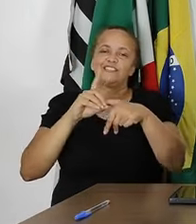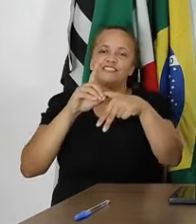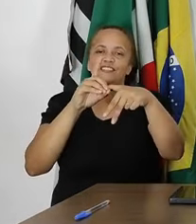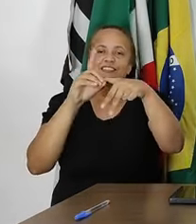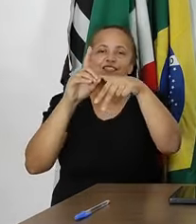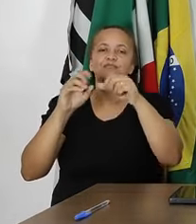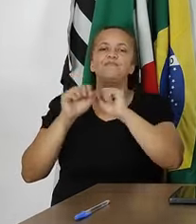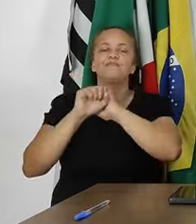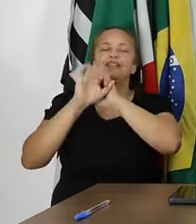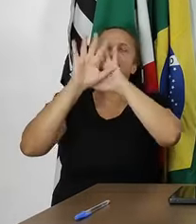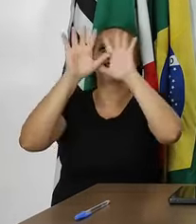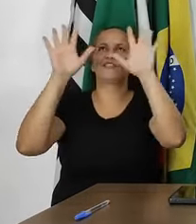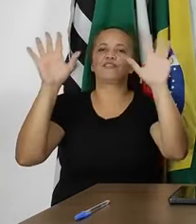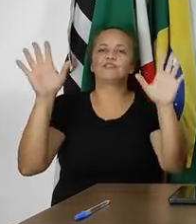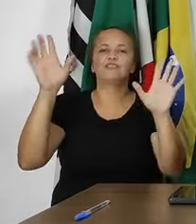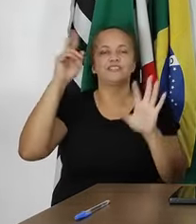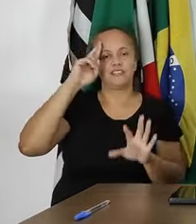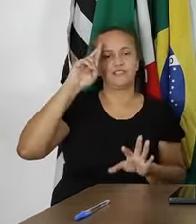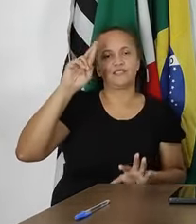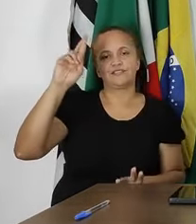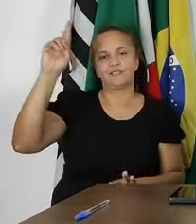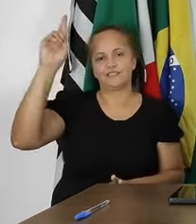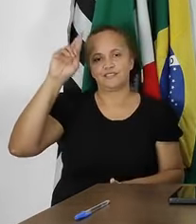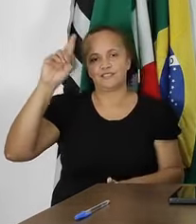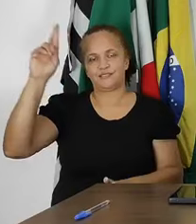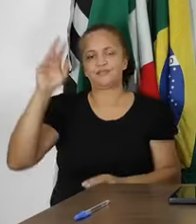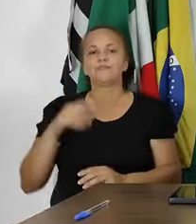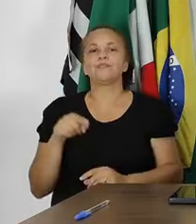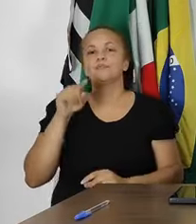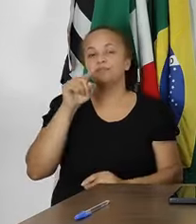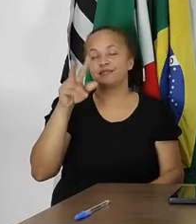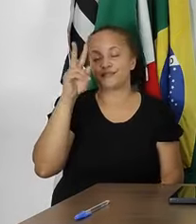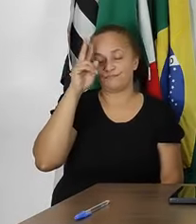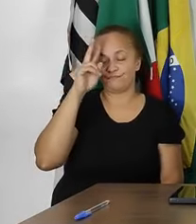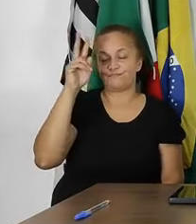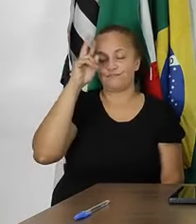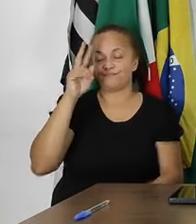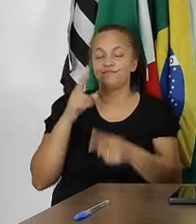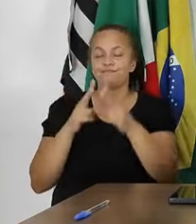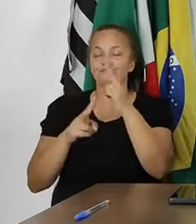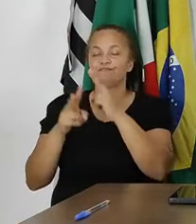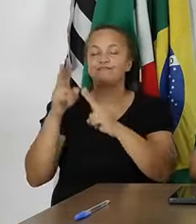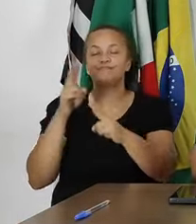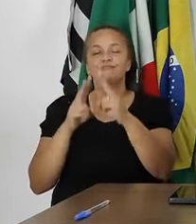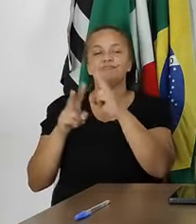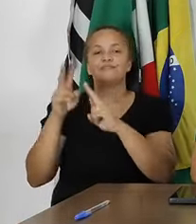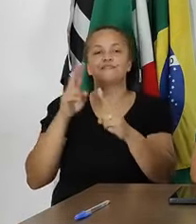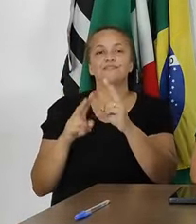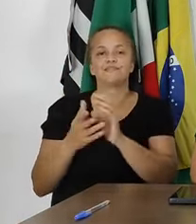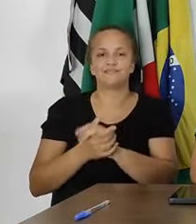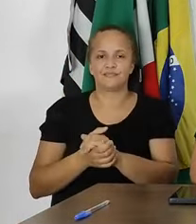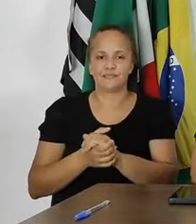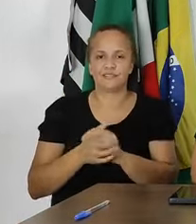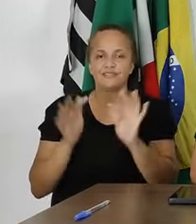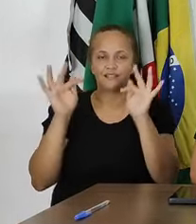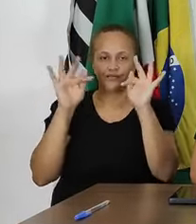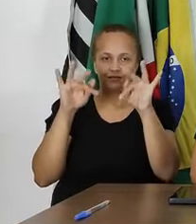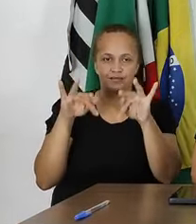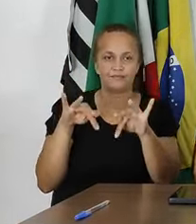glória para o Senhor, e memorial eterno que jamais será extinto. Eu quero encerrar essa